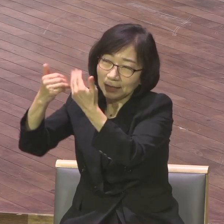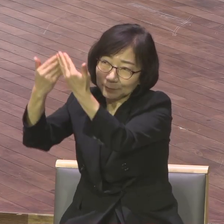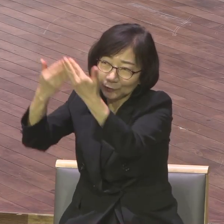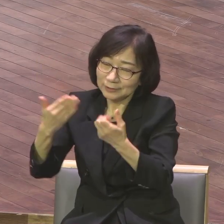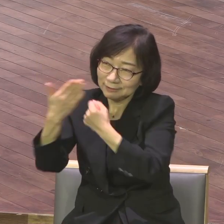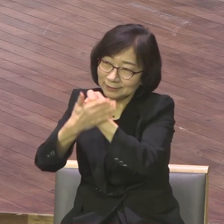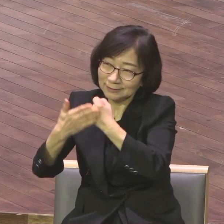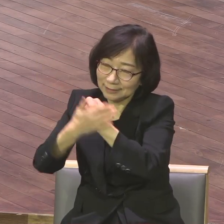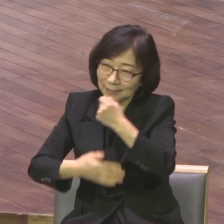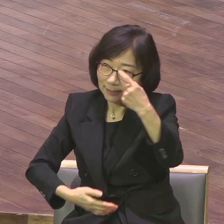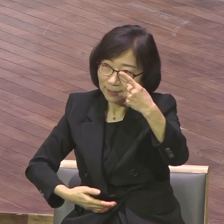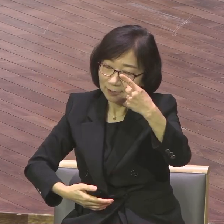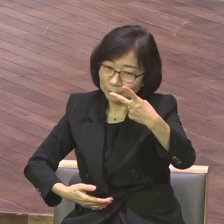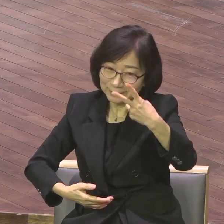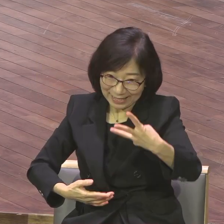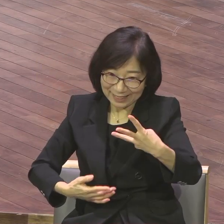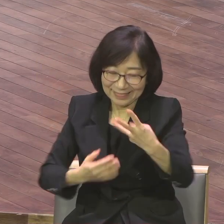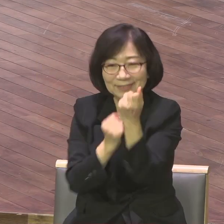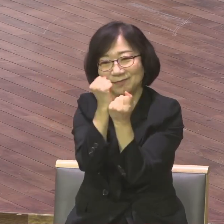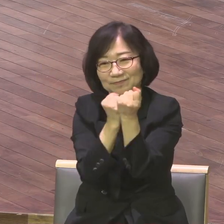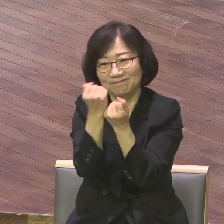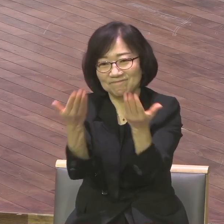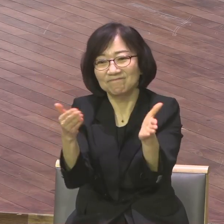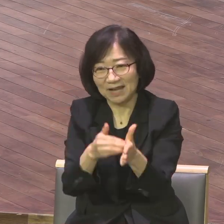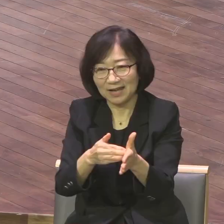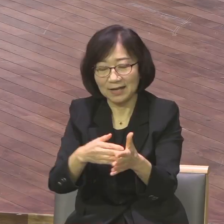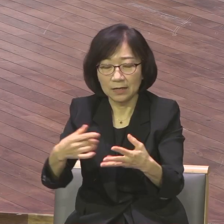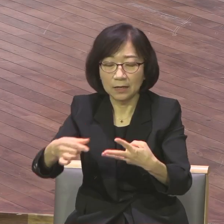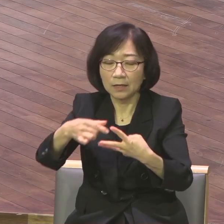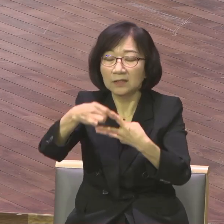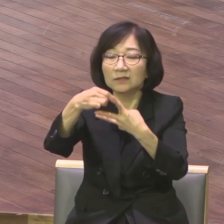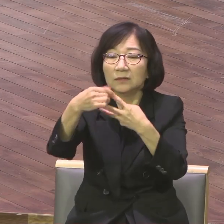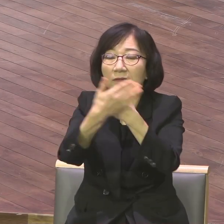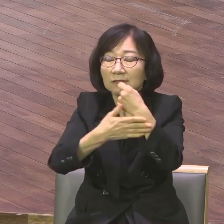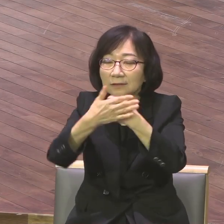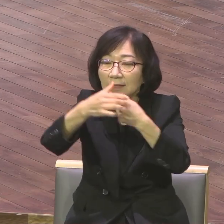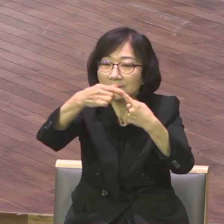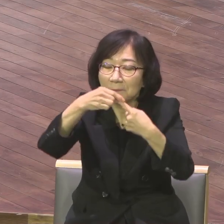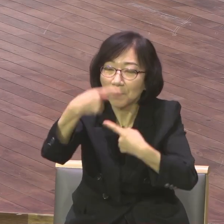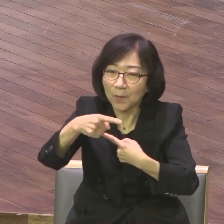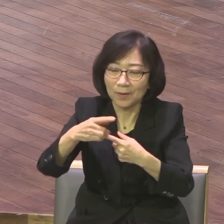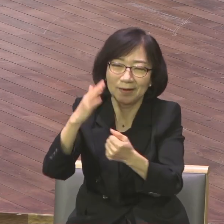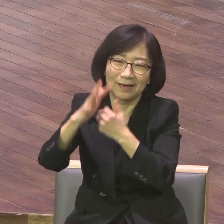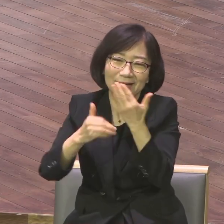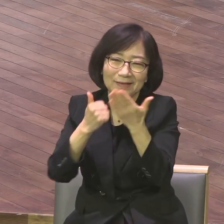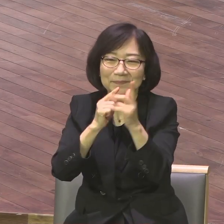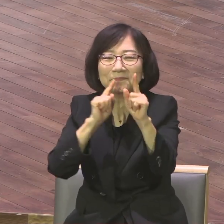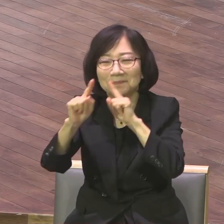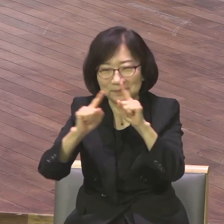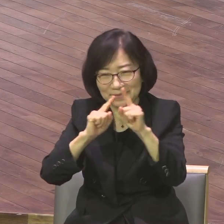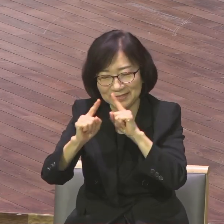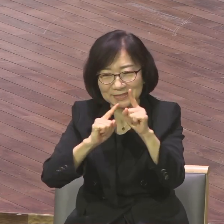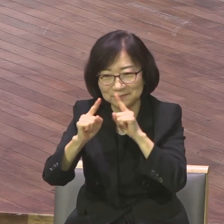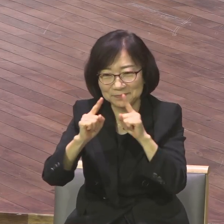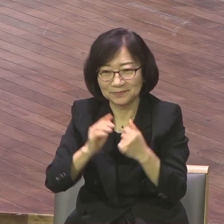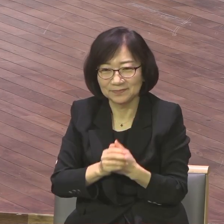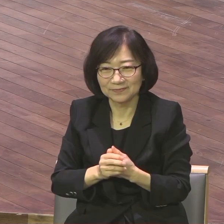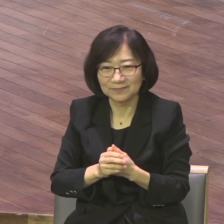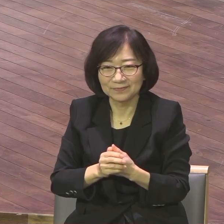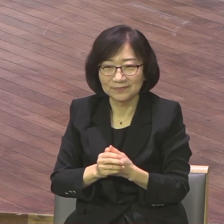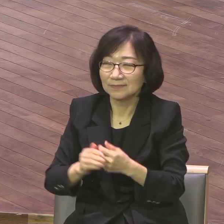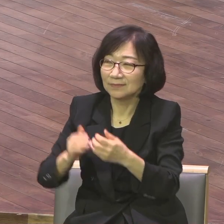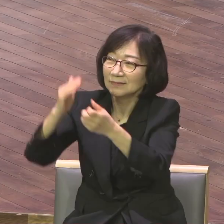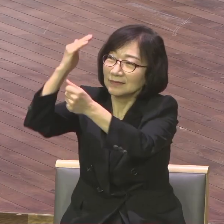정리를 했어요. 받은 은혜가 첫째가 뭐냐? 말씀입니다. 하나님이 우리에게